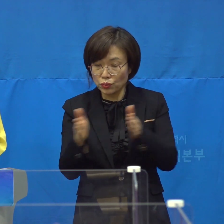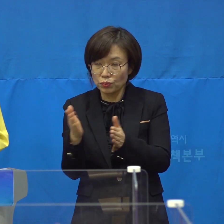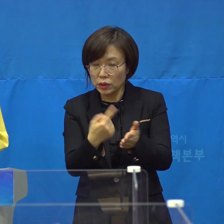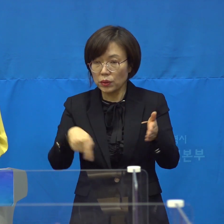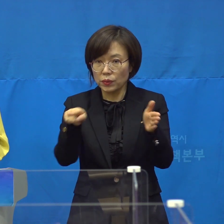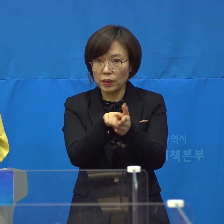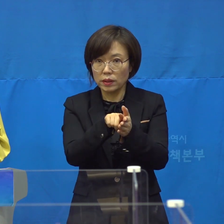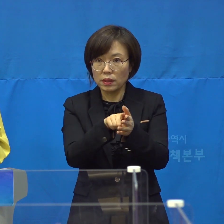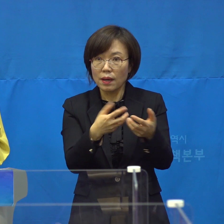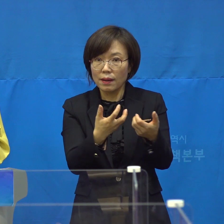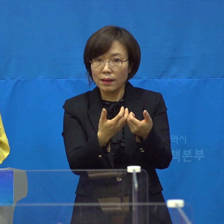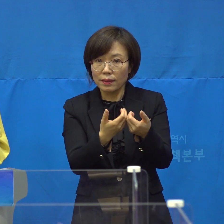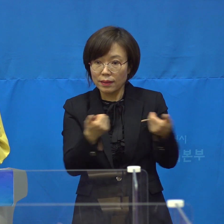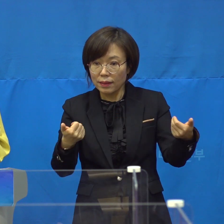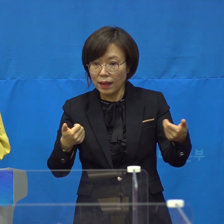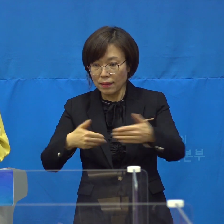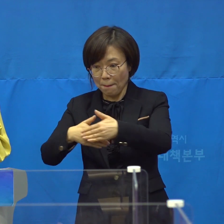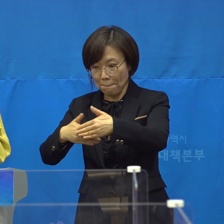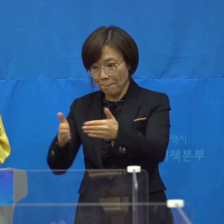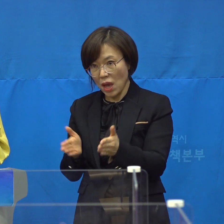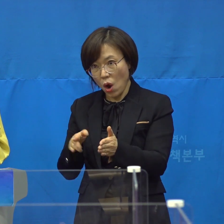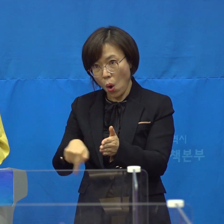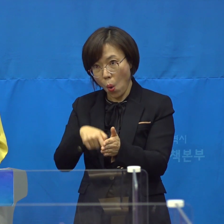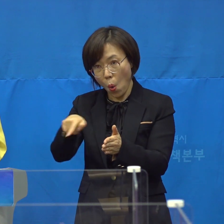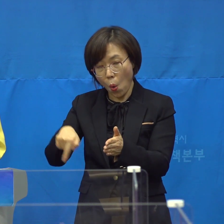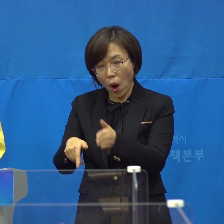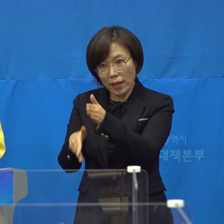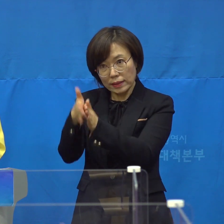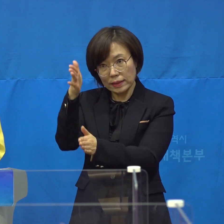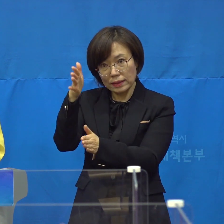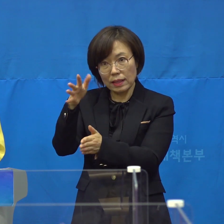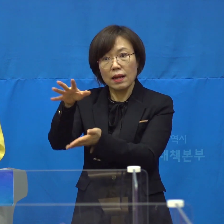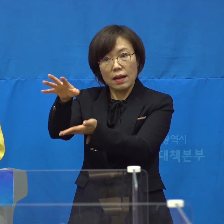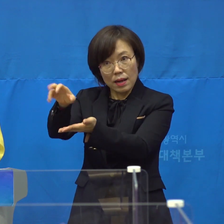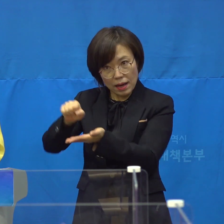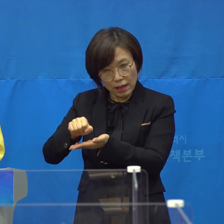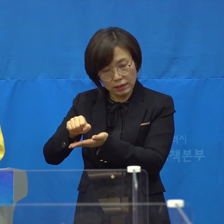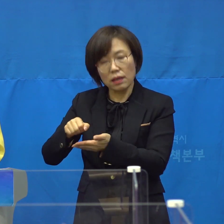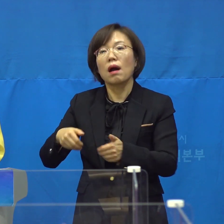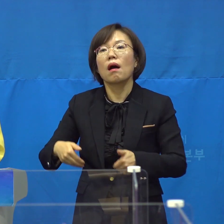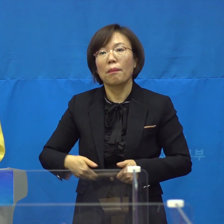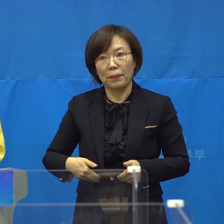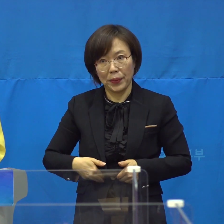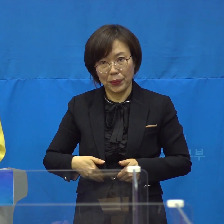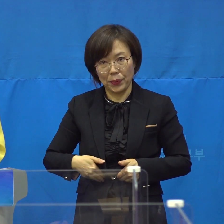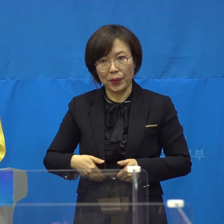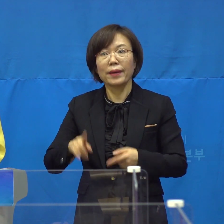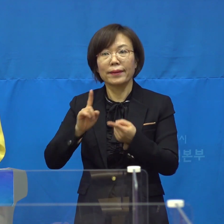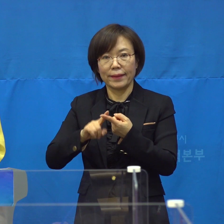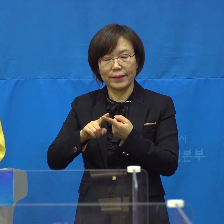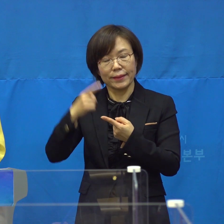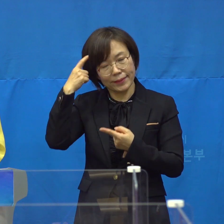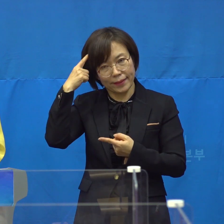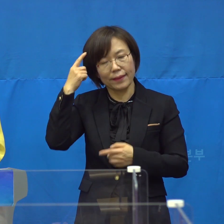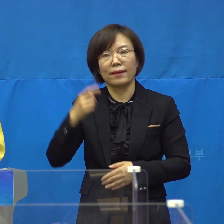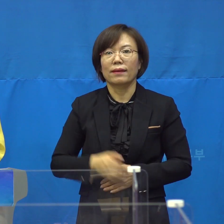해서 이제 별도의 어떤 공간을 별도의 시설을 따로 확보하는 것을 지금 대책을 강구 중에